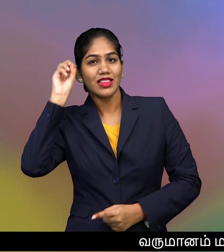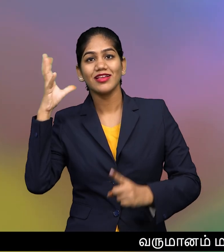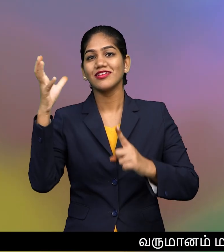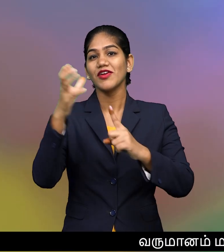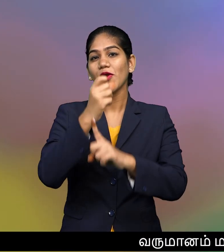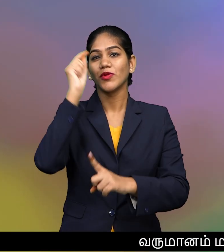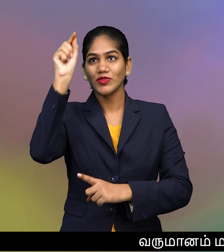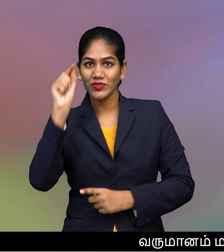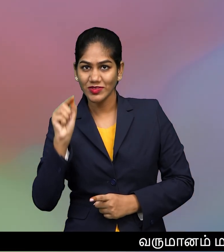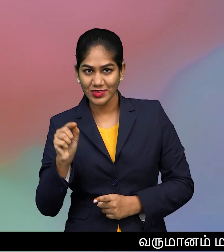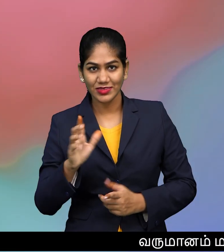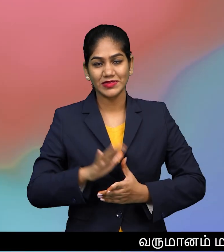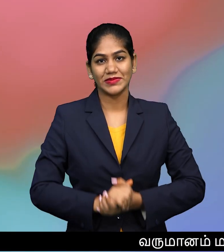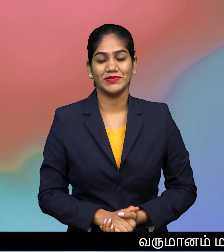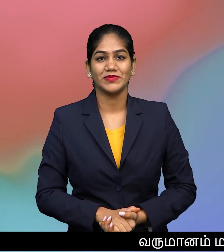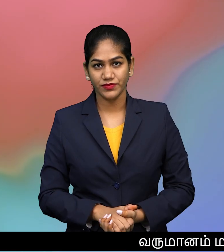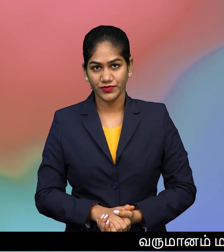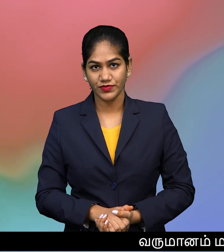வருமானம் மற்றும் பிற இலக்குகள்,